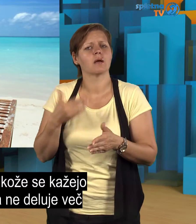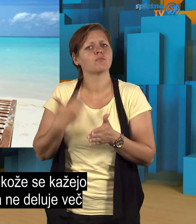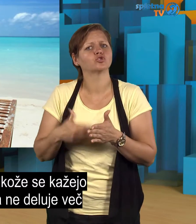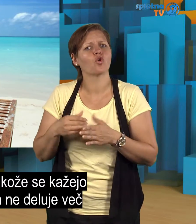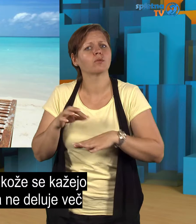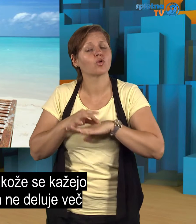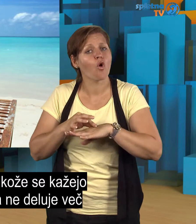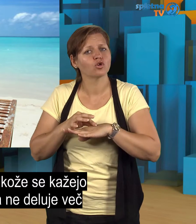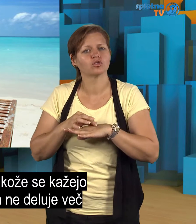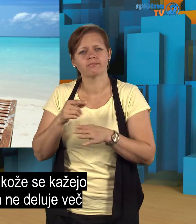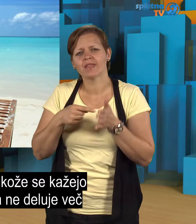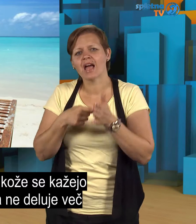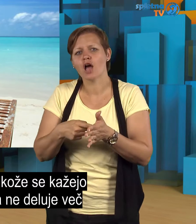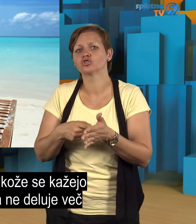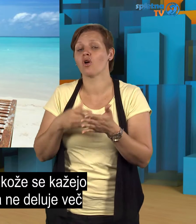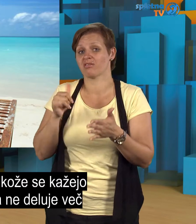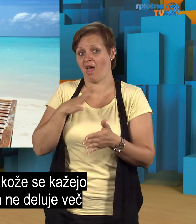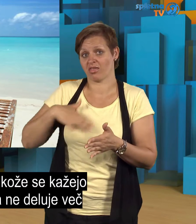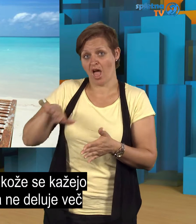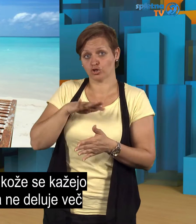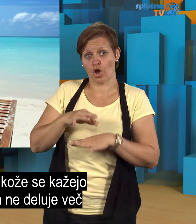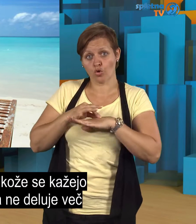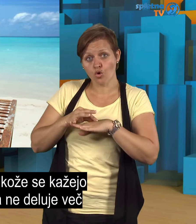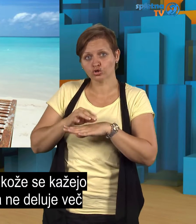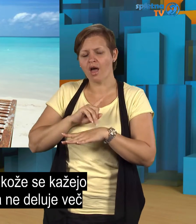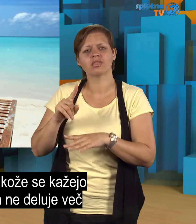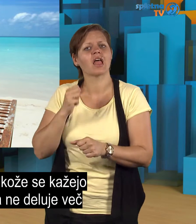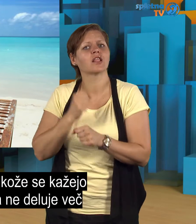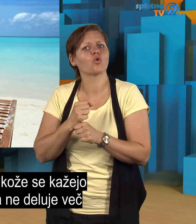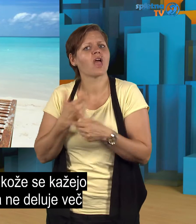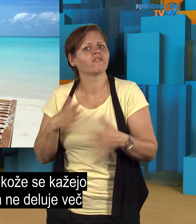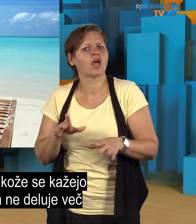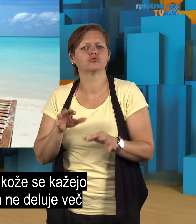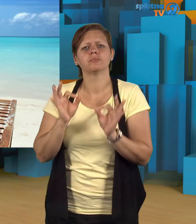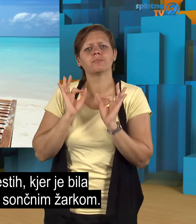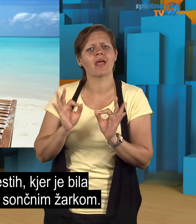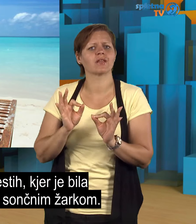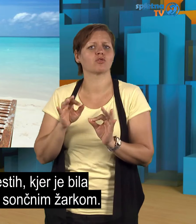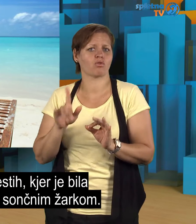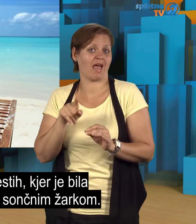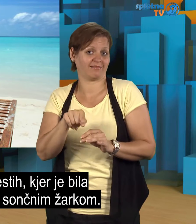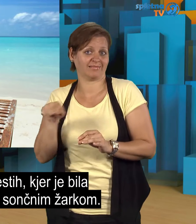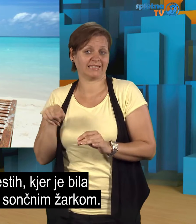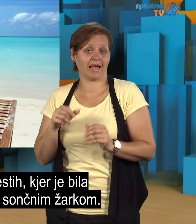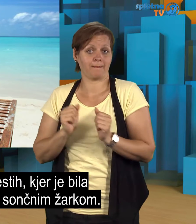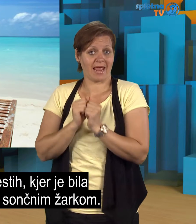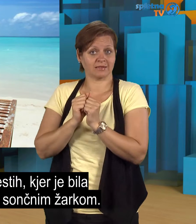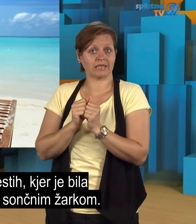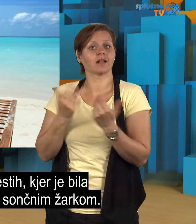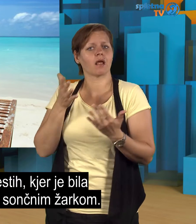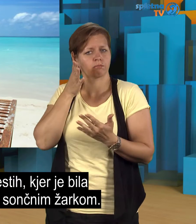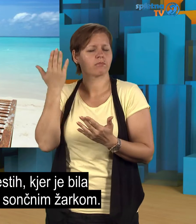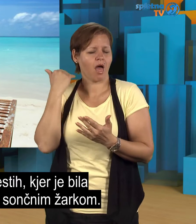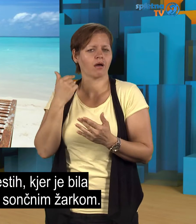Posledice poškodb kože se kažejo tako, da naša koža ne deluje več pravilno na tistih mestih, kjer je bila pogosto izpostavljena